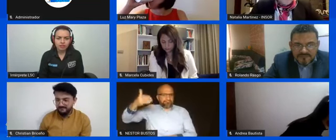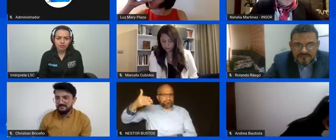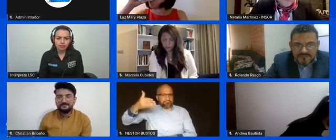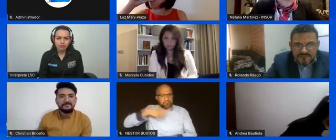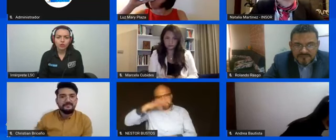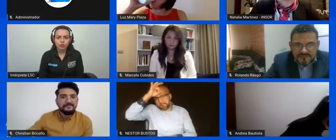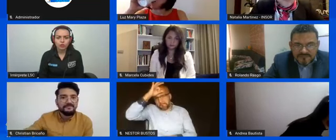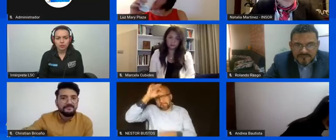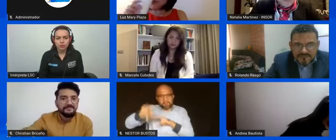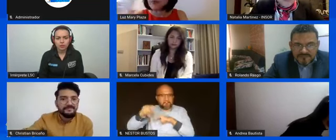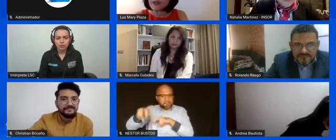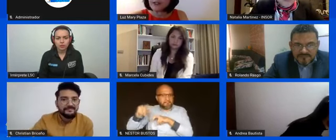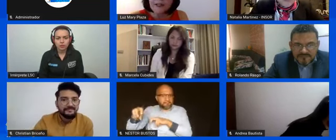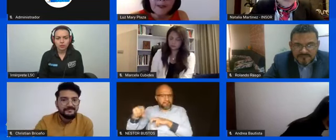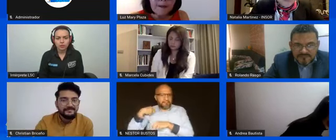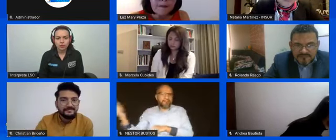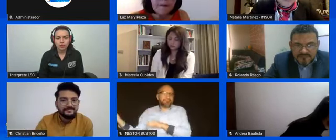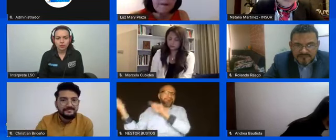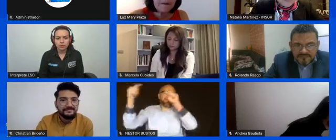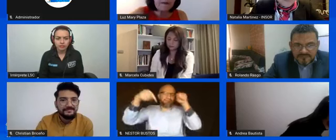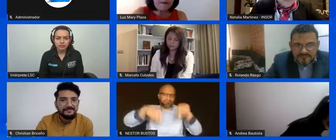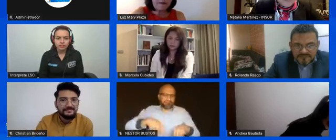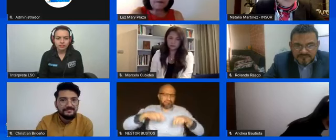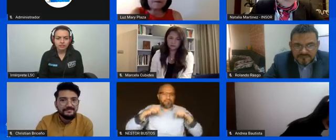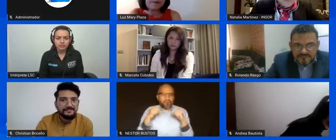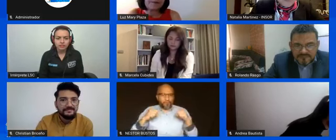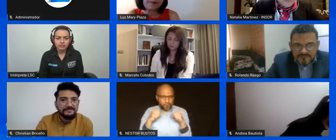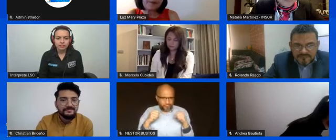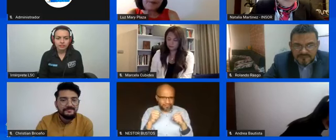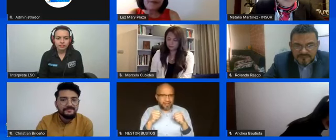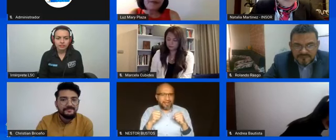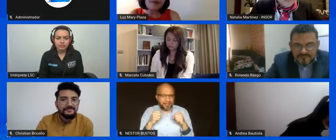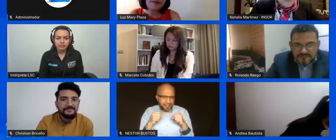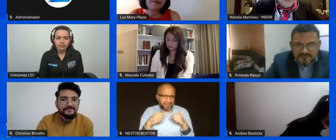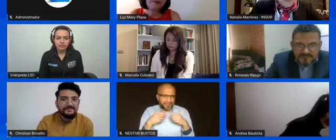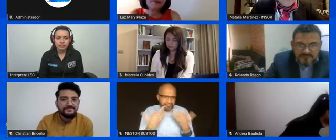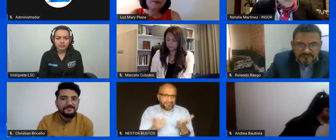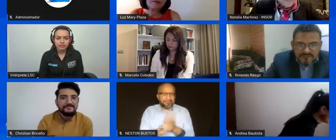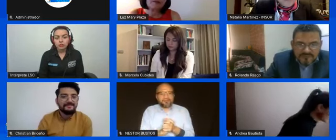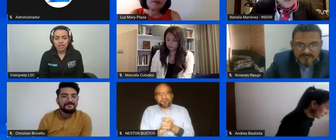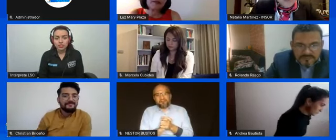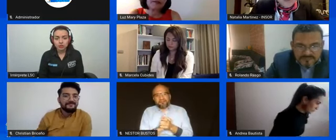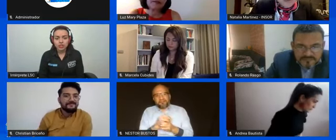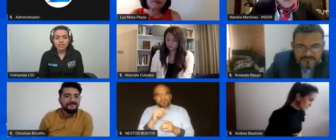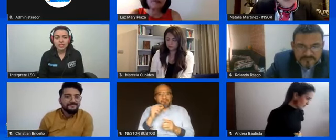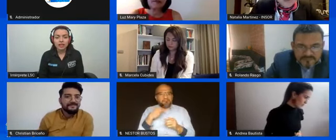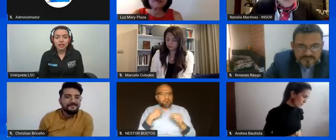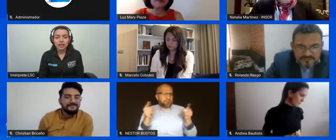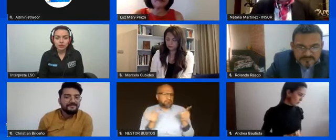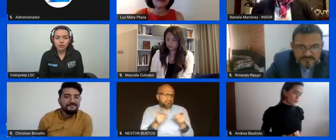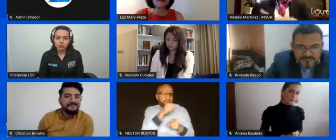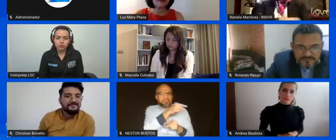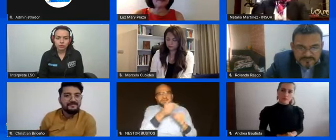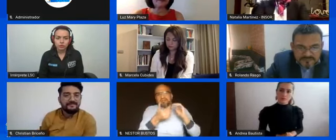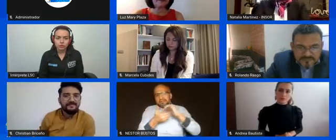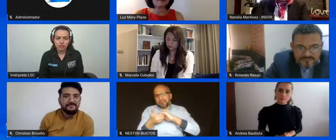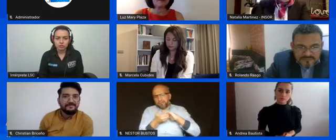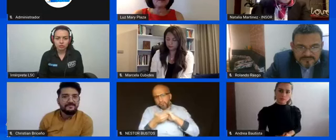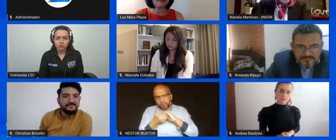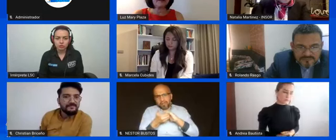Y nosotros venimos de la zona rural. Nosotros, bueno, en este caso yo ya